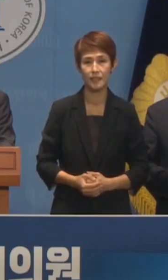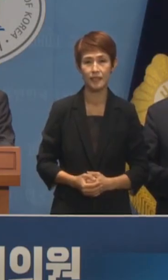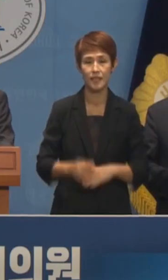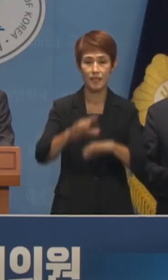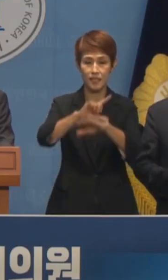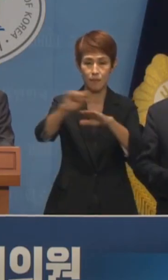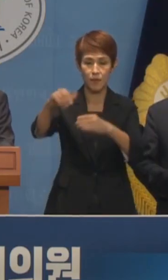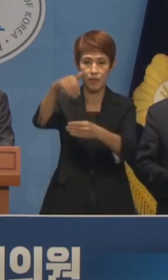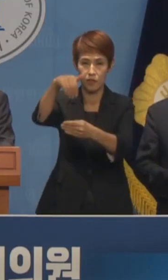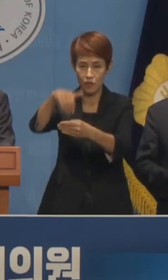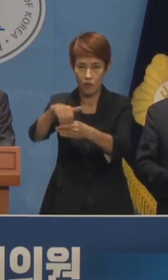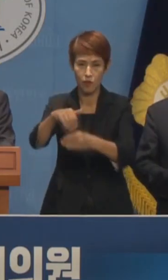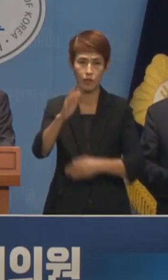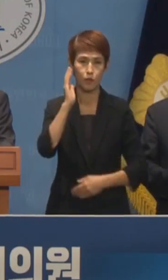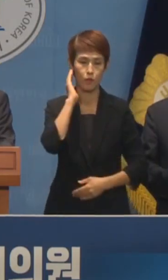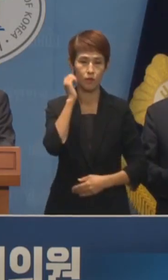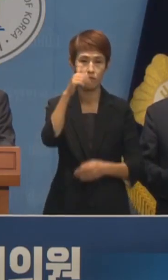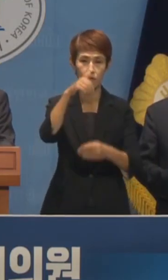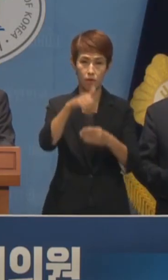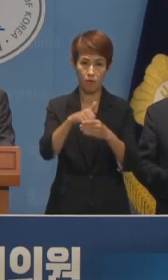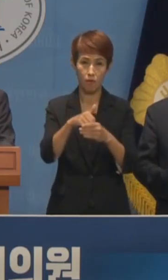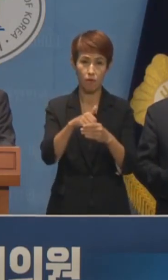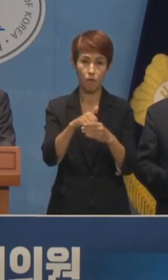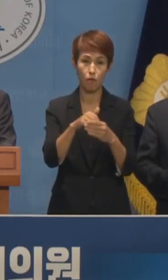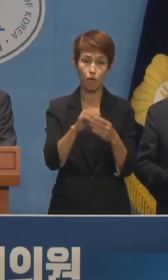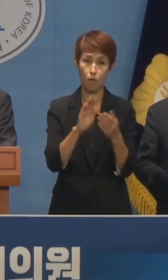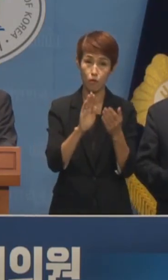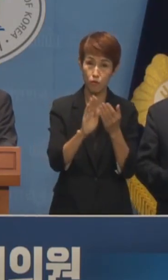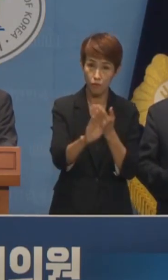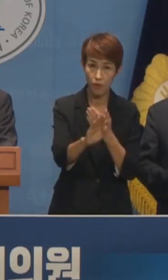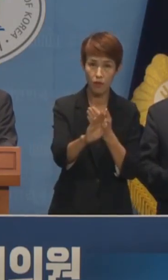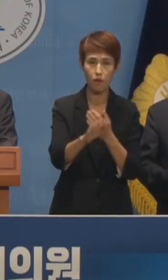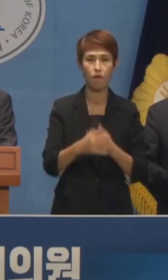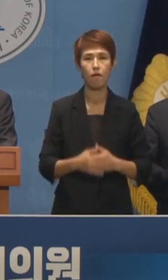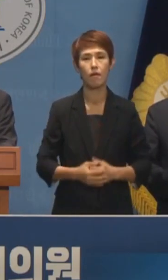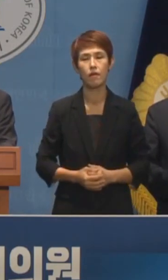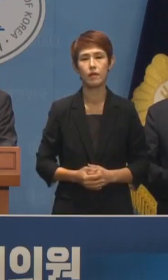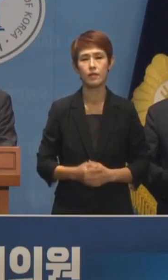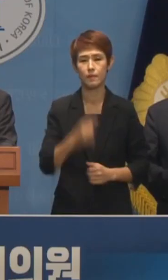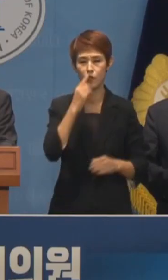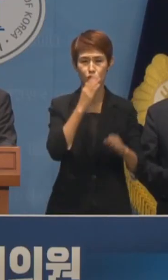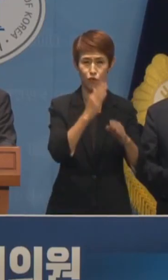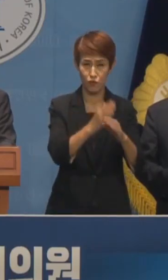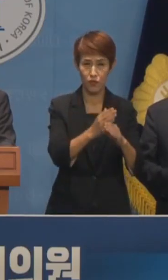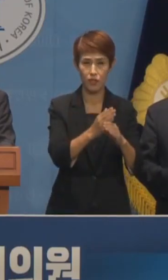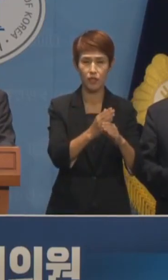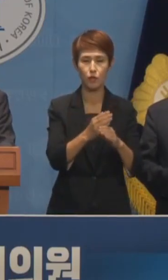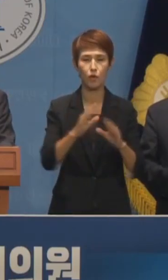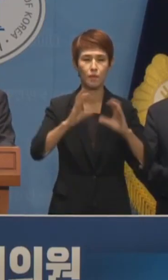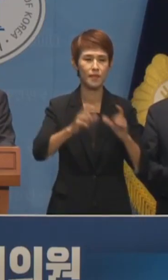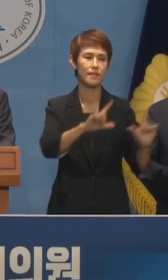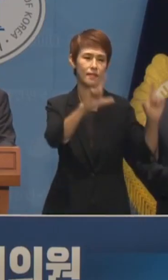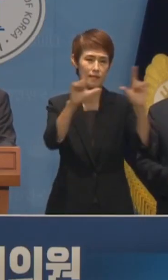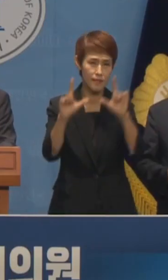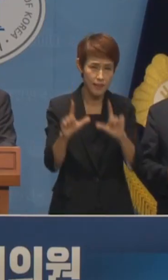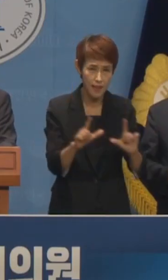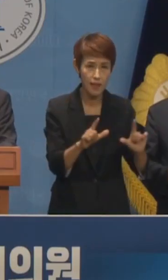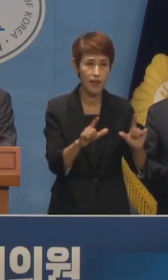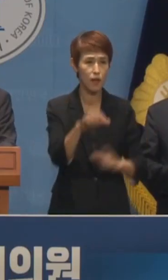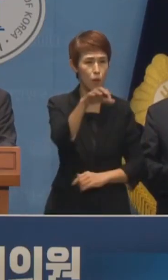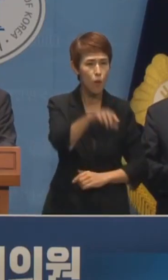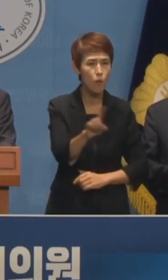지방선거와 대통령 선거 이후로 정말 풀뿌리 민주주의와 민생